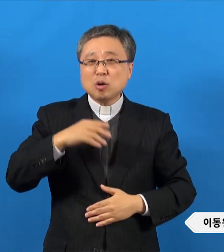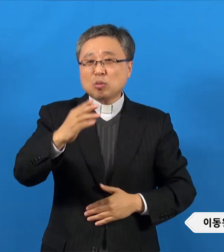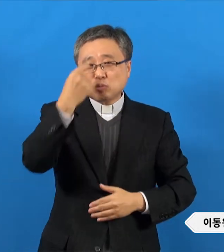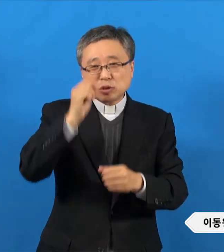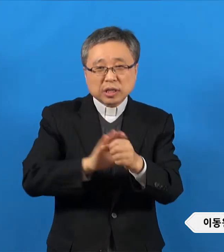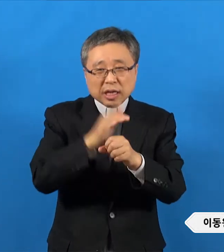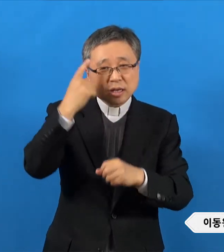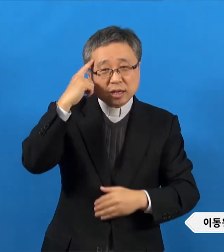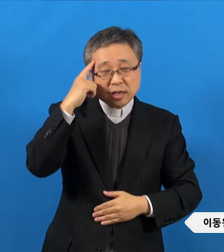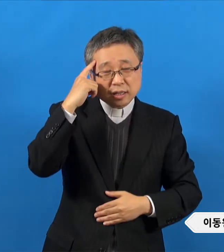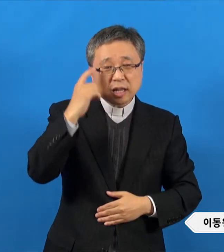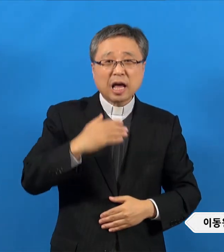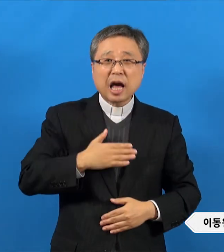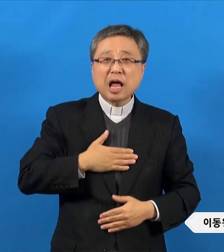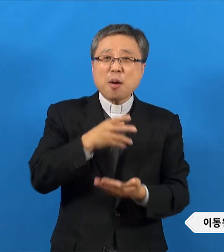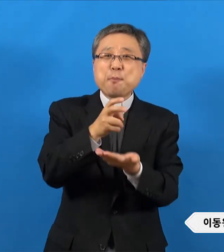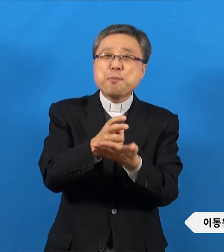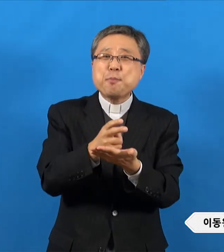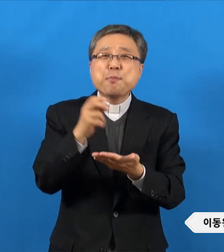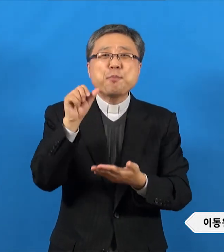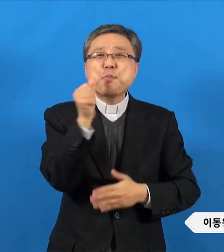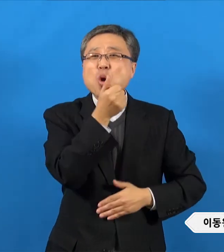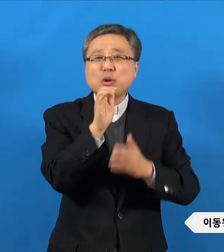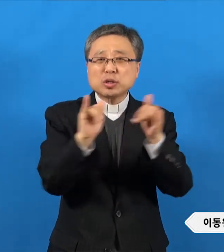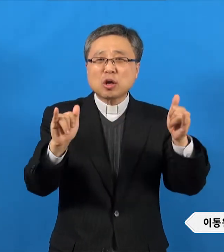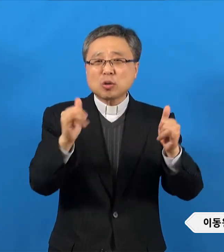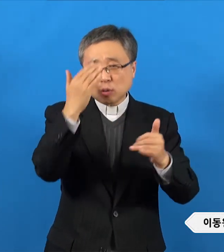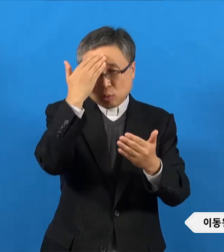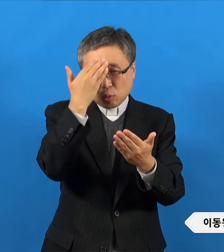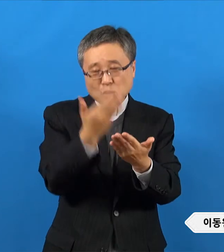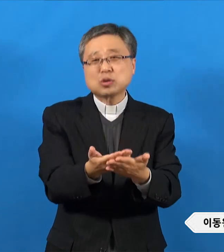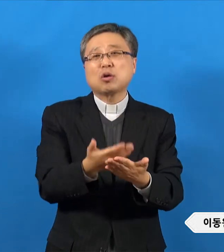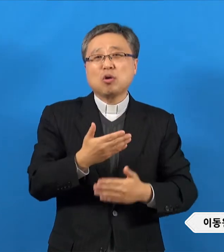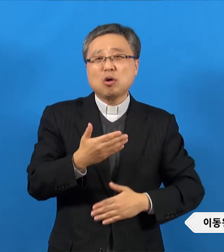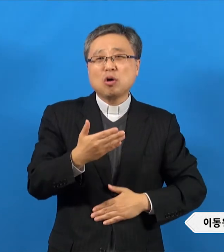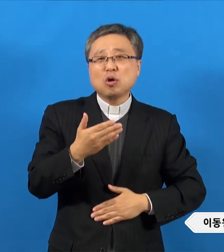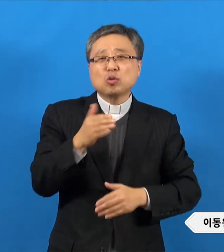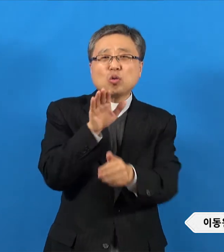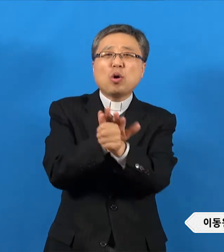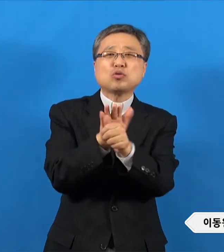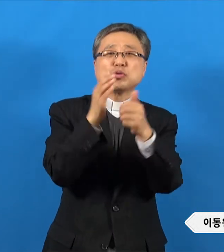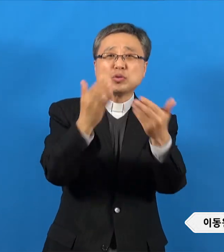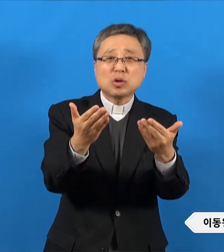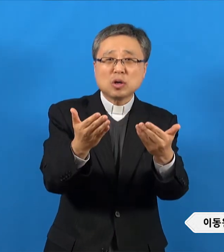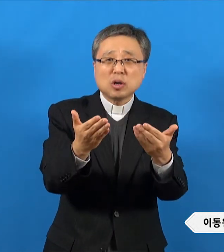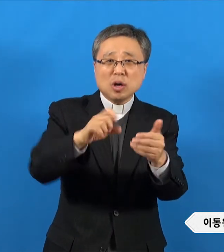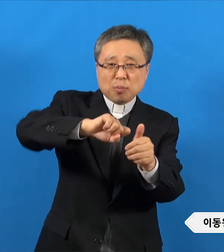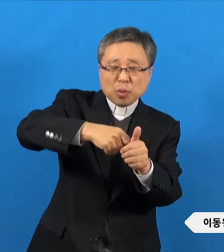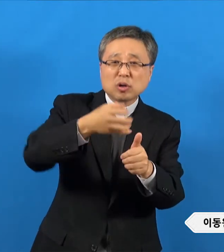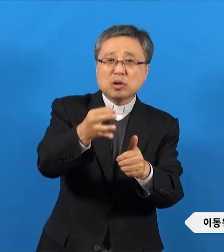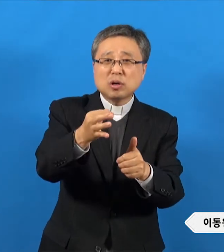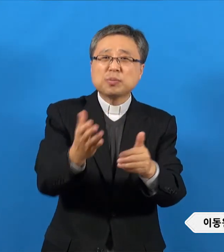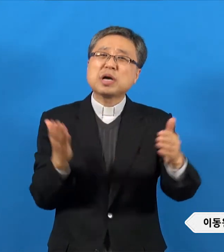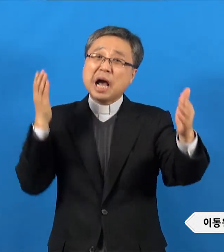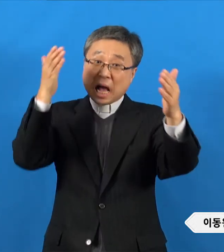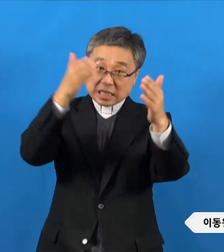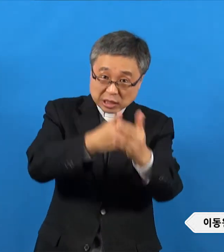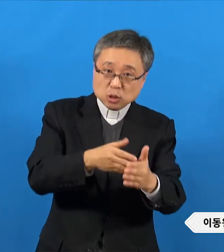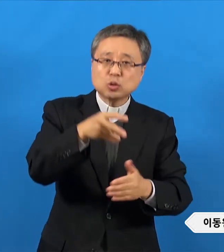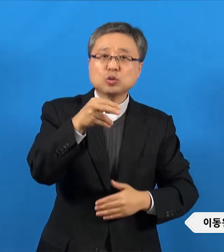있었어요. 그래서 무료로 이 사람을 변론해 주었습니다. 그래서 약간의 벌금이 있었는데 벌금마저도 변호사가 다